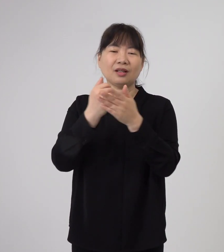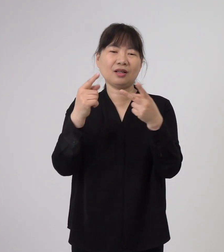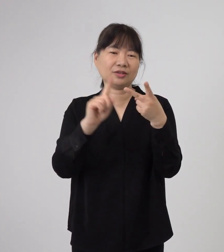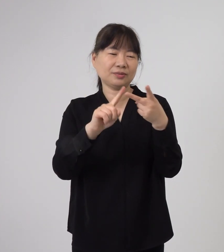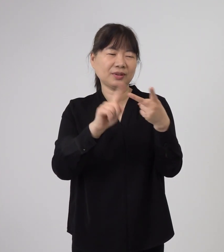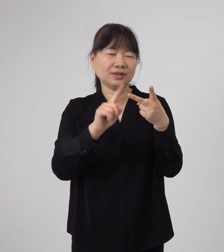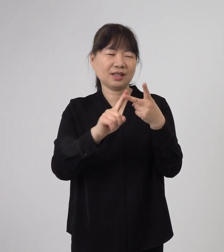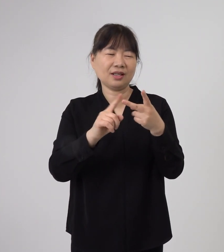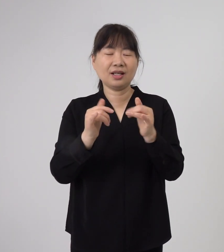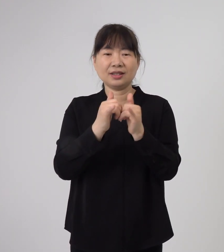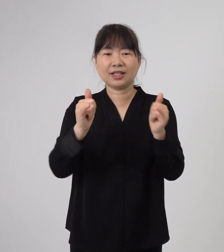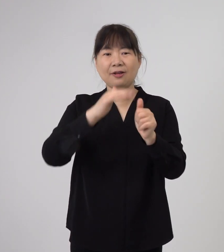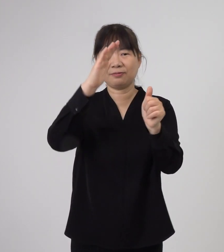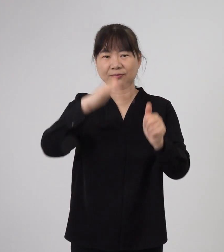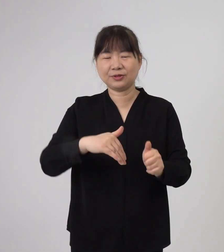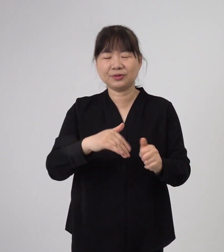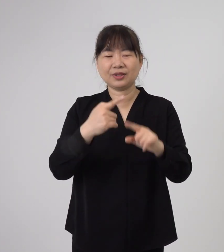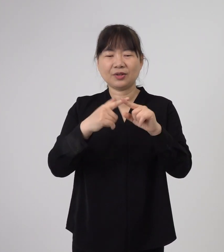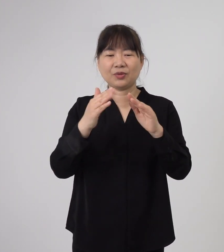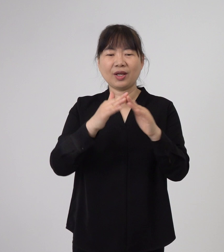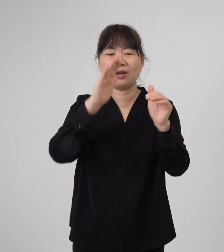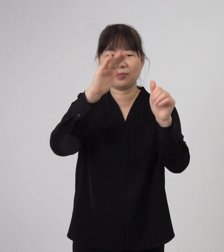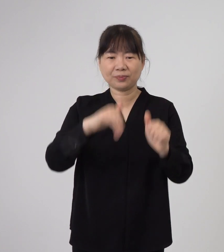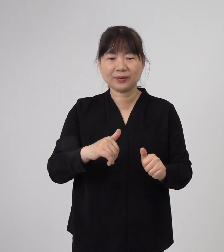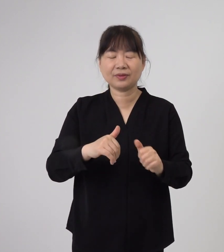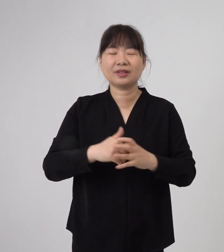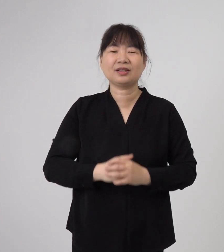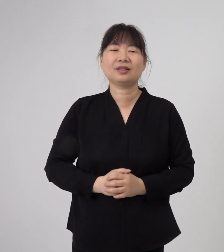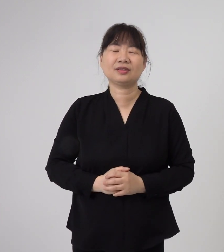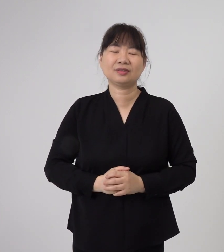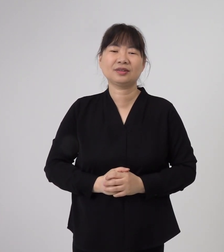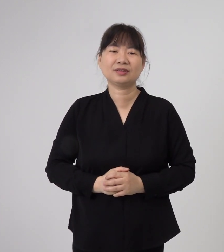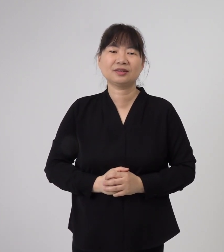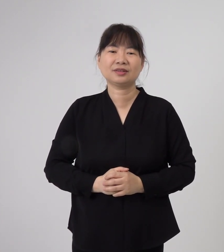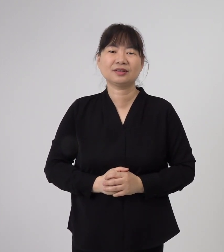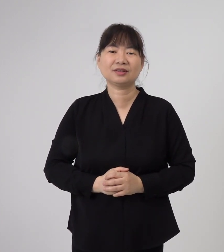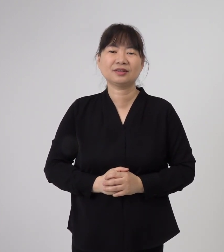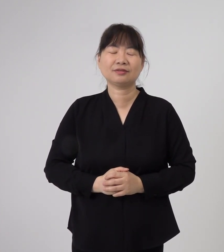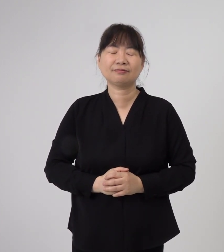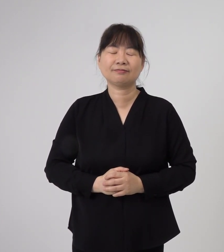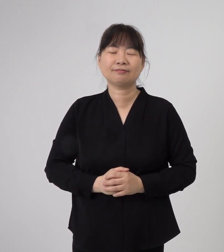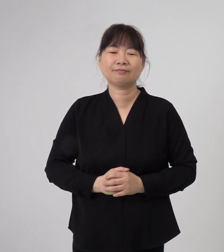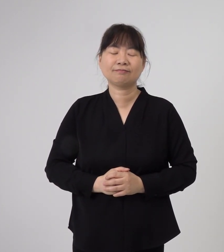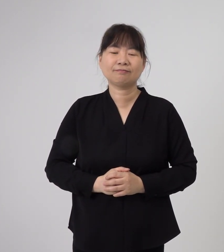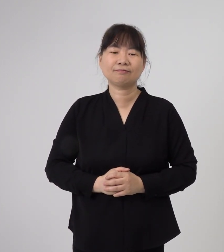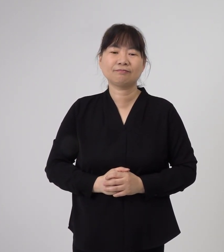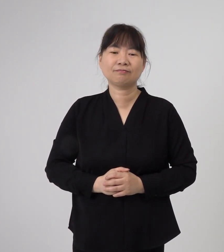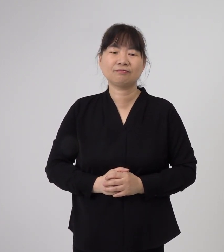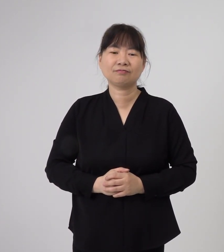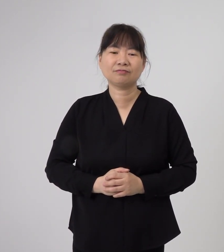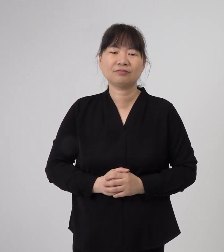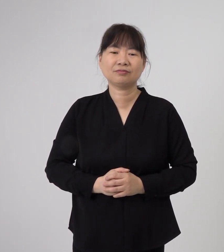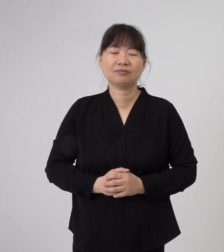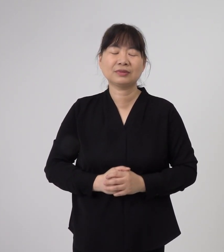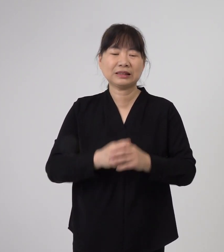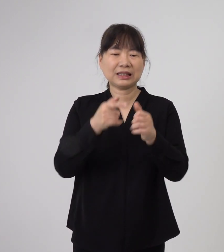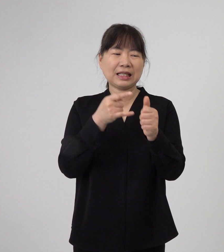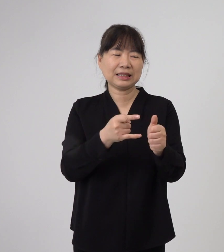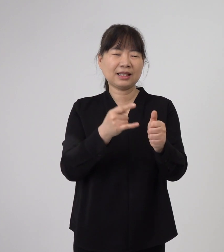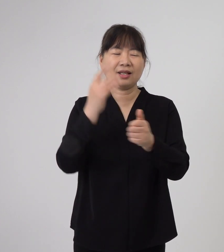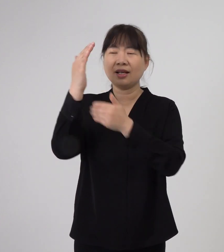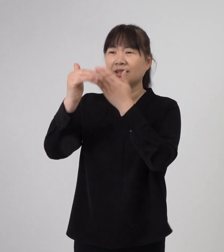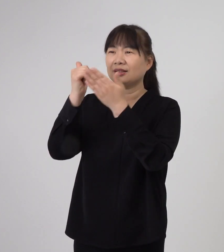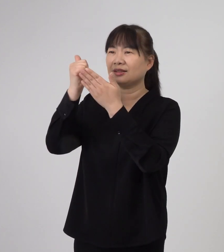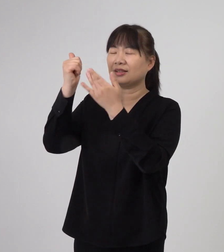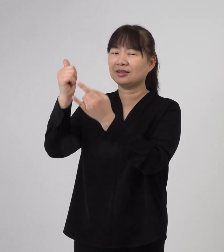번째로 사람을 부르시고 교회를 부르세요. 이게 정확한 순서입니다. 그리고 그 사람에게